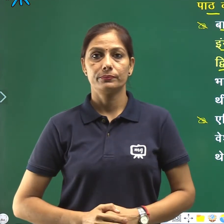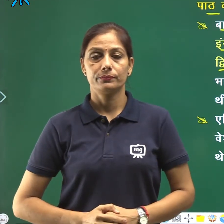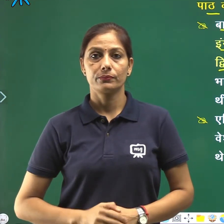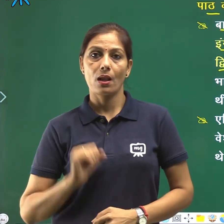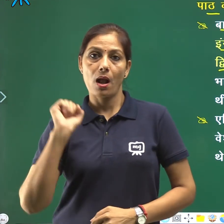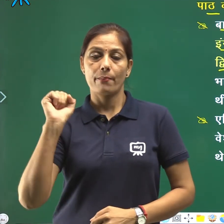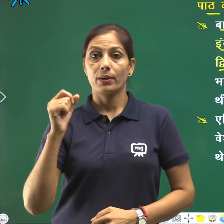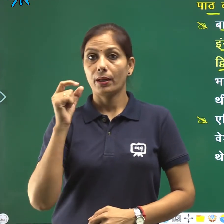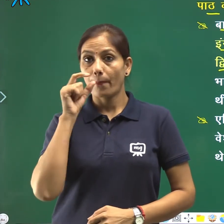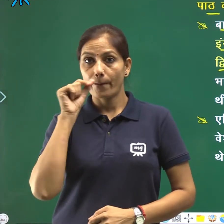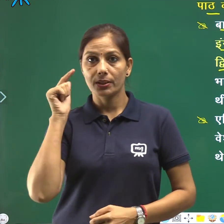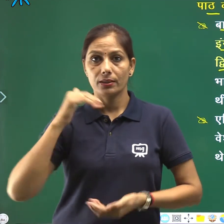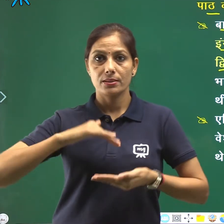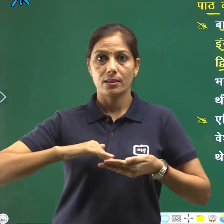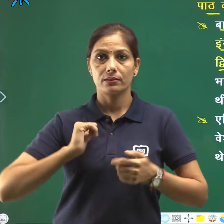अपने पति के संग